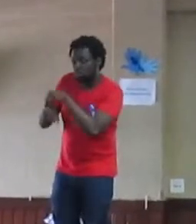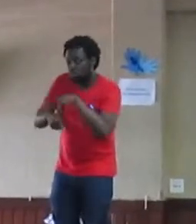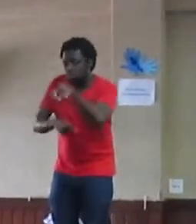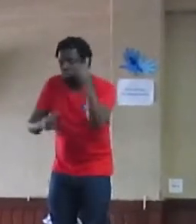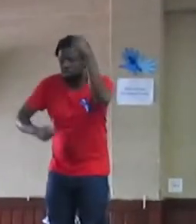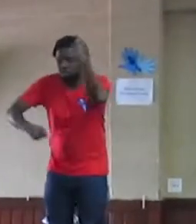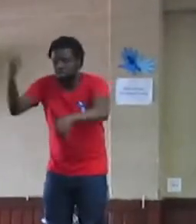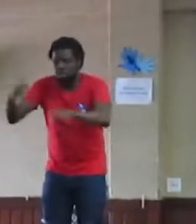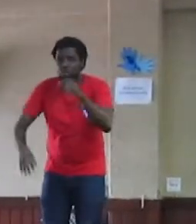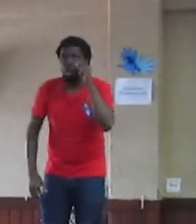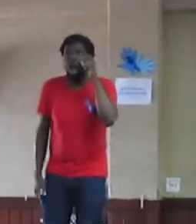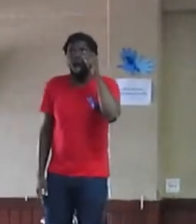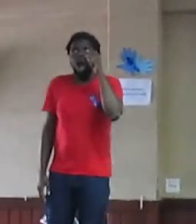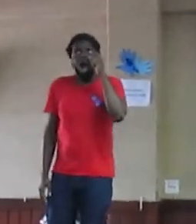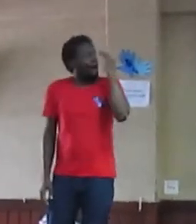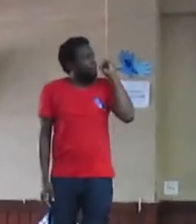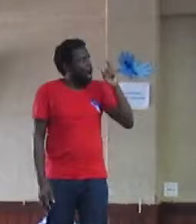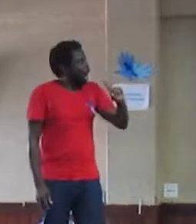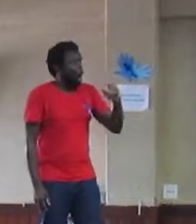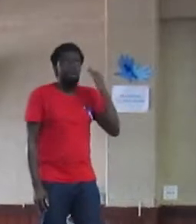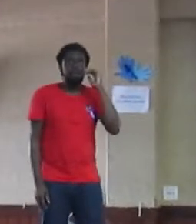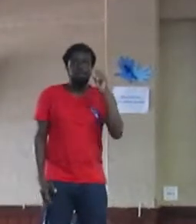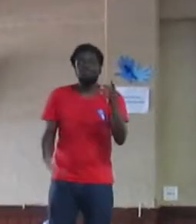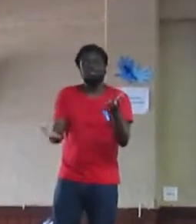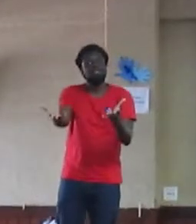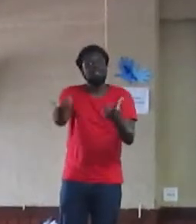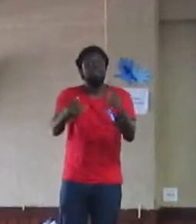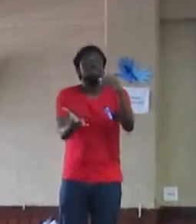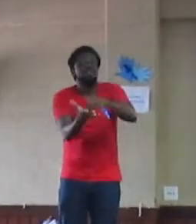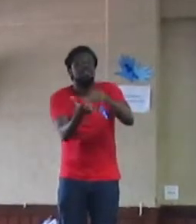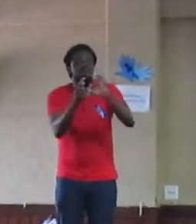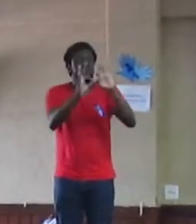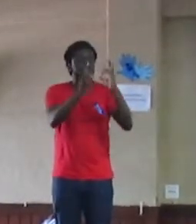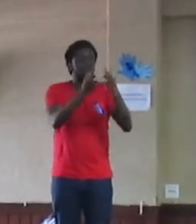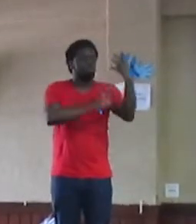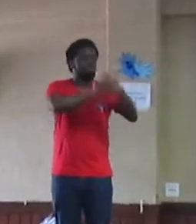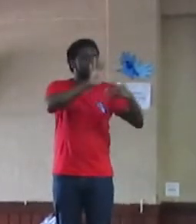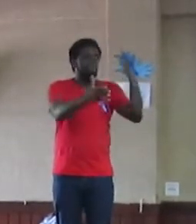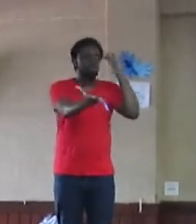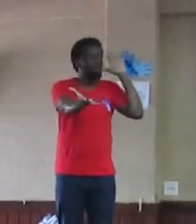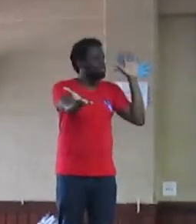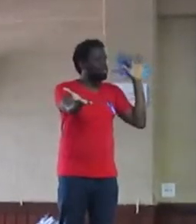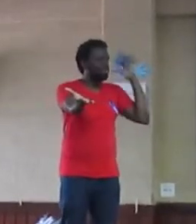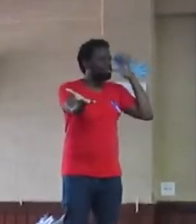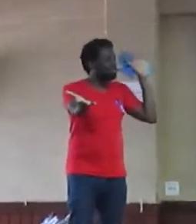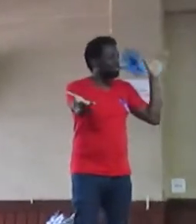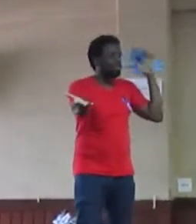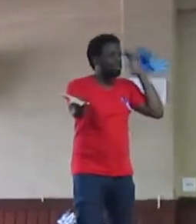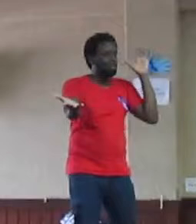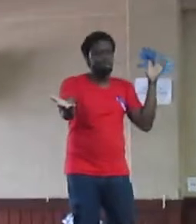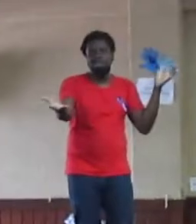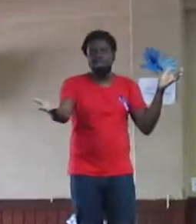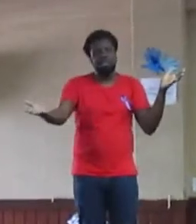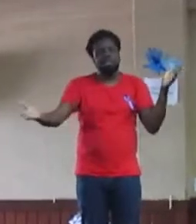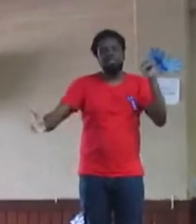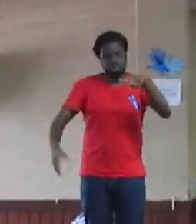sinal de roubo. Roubo o quê? Foi aonde? Quem foi? Como foi que aconteceu? E aí não sabe passar essa informação. Também a família,